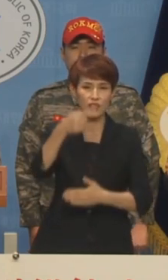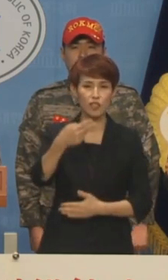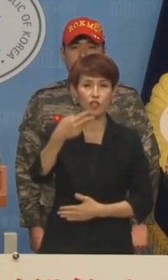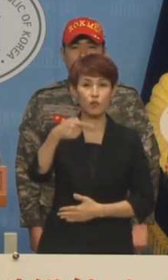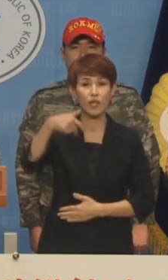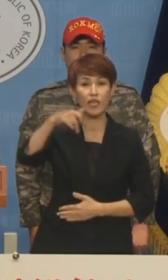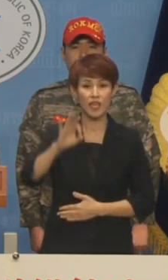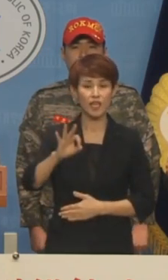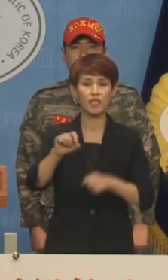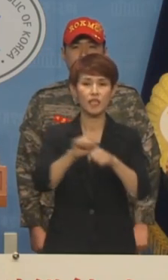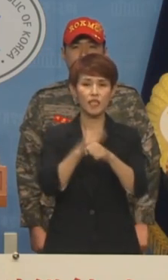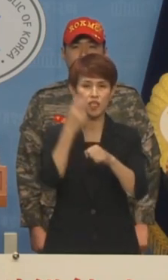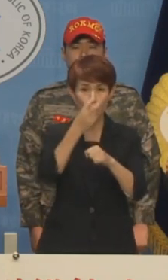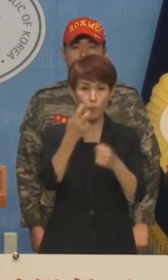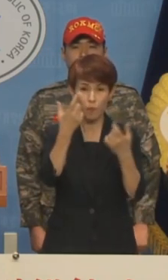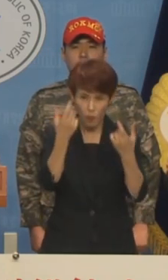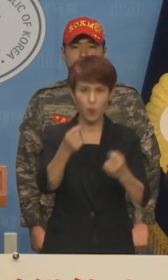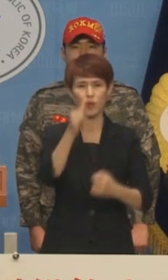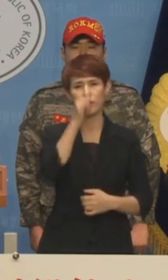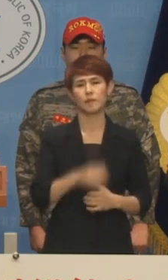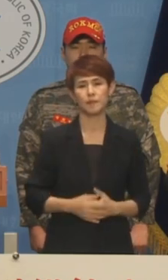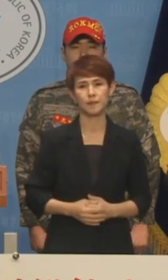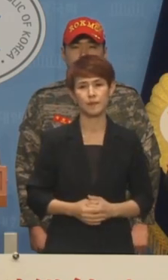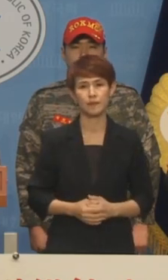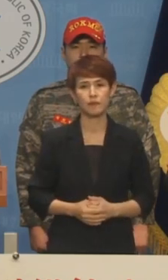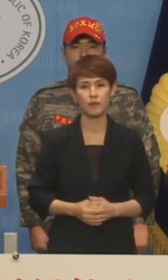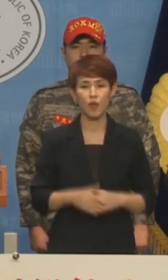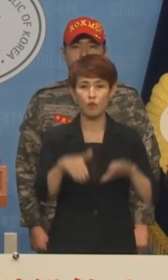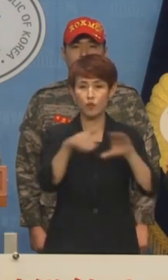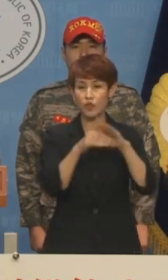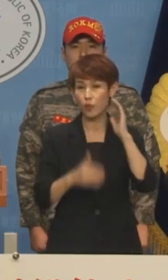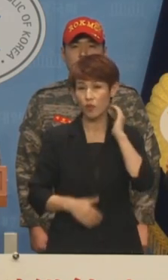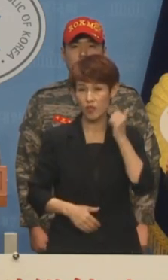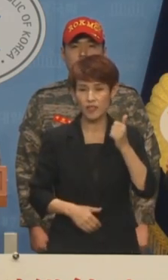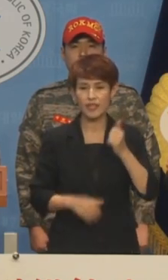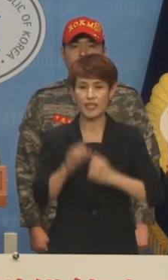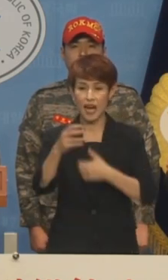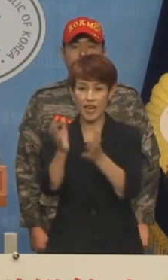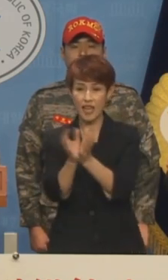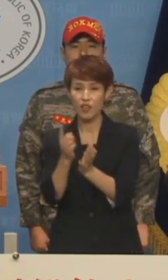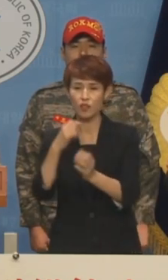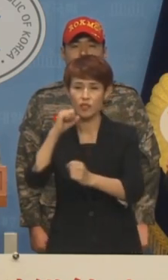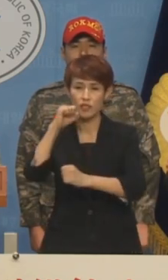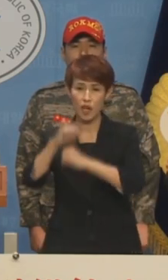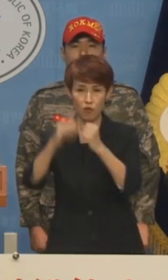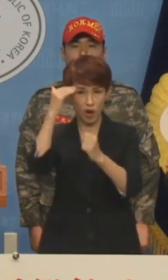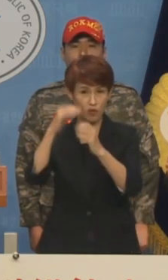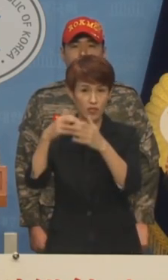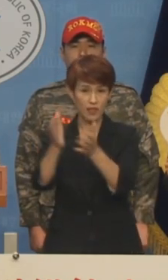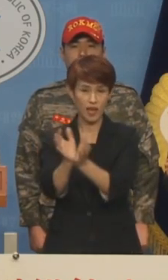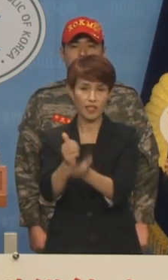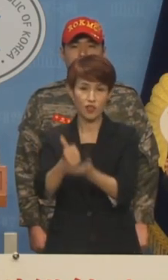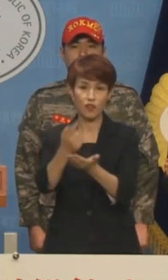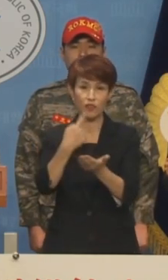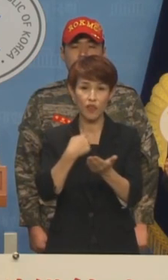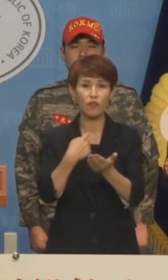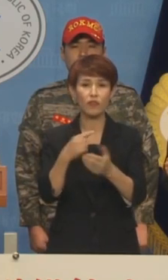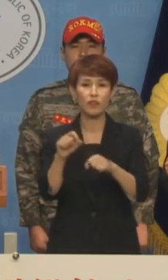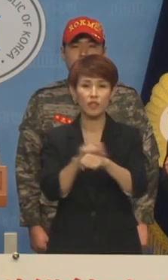임명 절차와 완전히 동일한 것입니다. 당시 문재인 대통령은 야당이던 자유한국당이 추천한 허익범